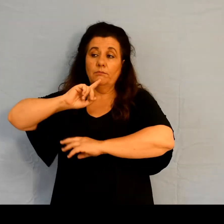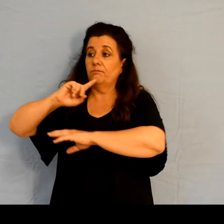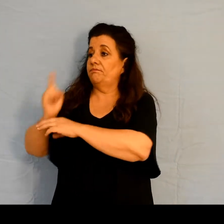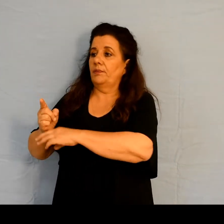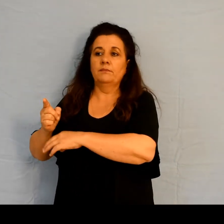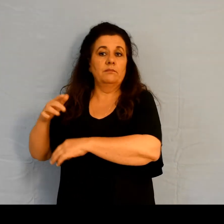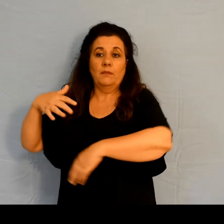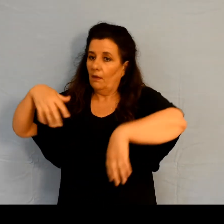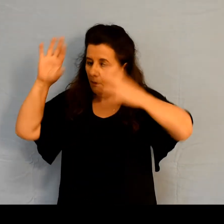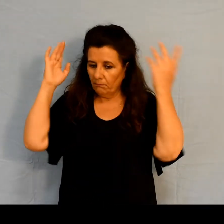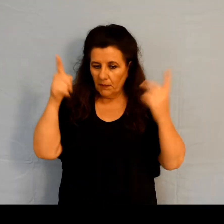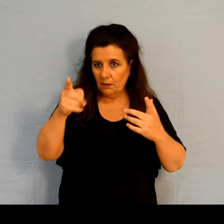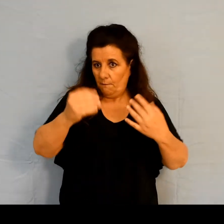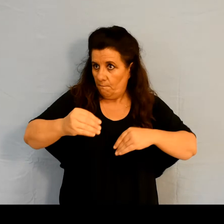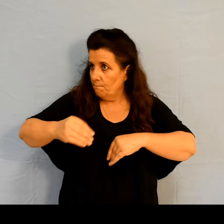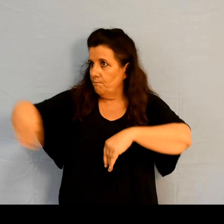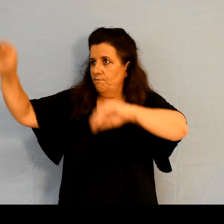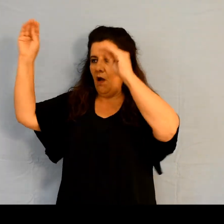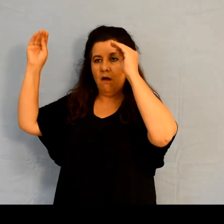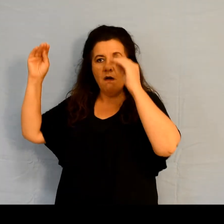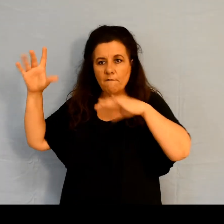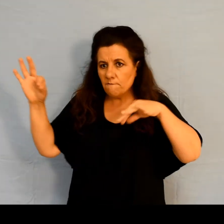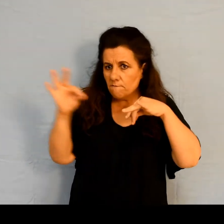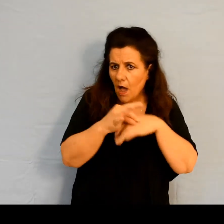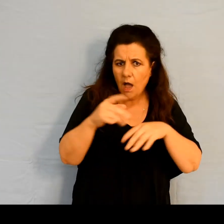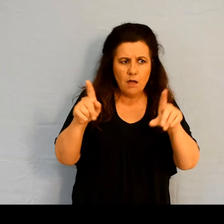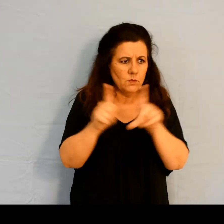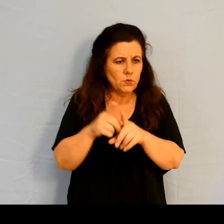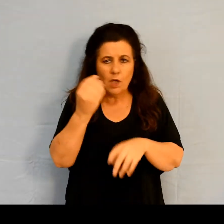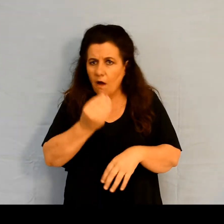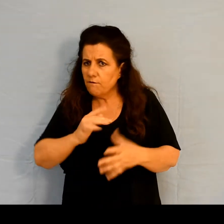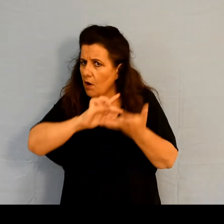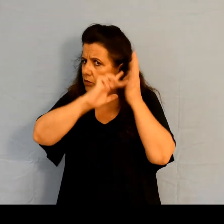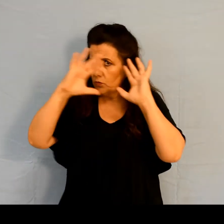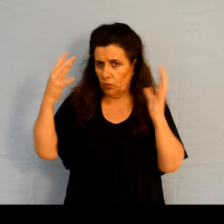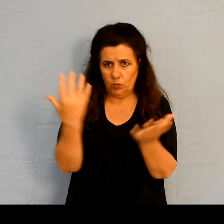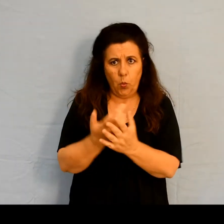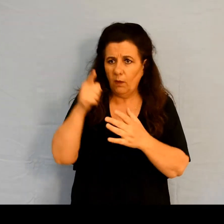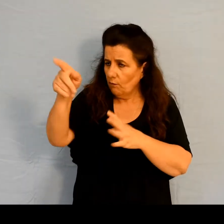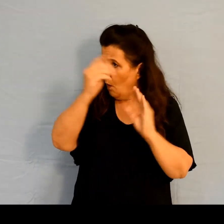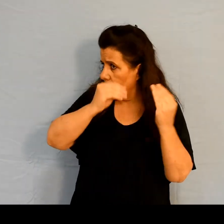femme, ses enfants et tous ses biens en remboursement de sa dette.